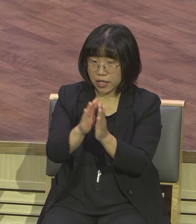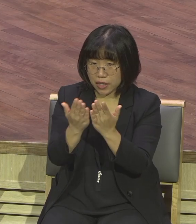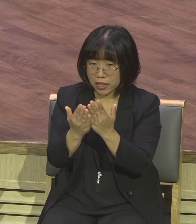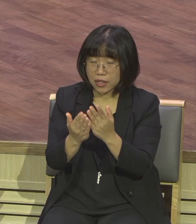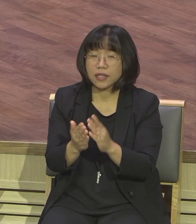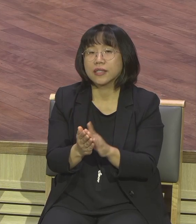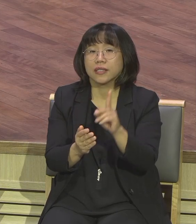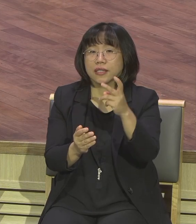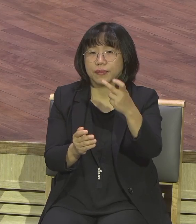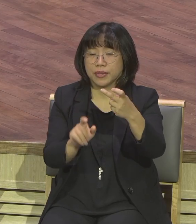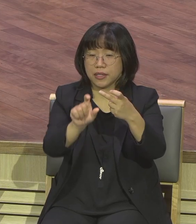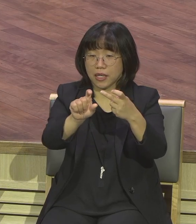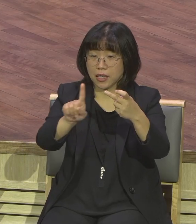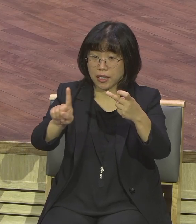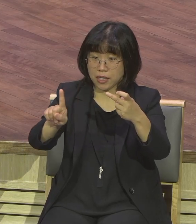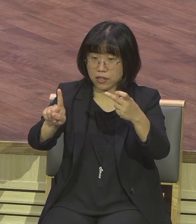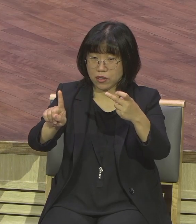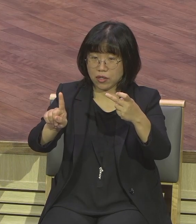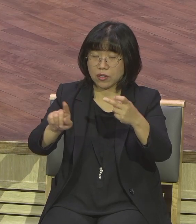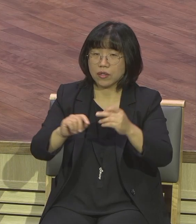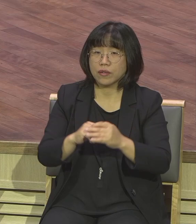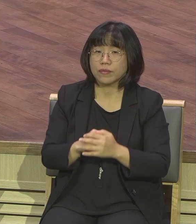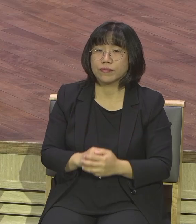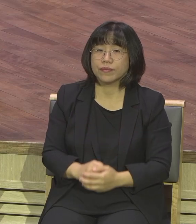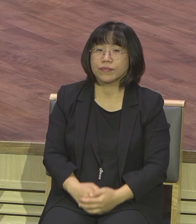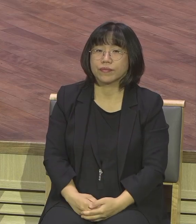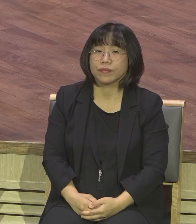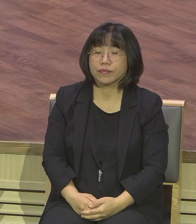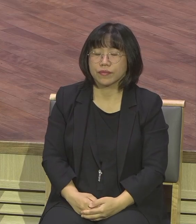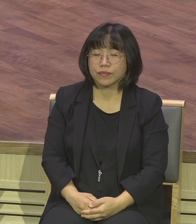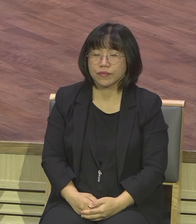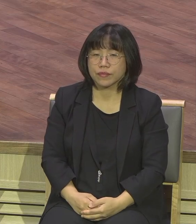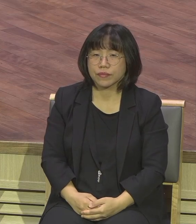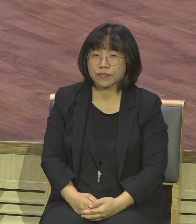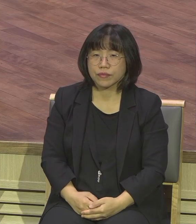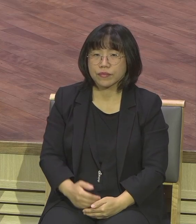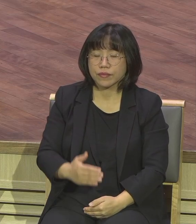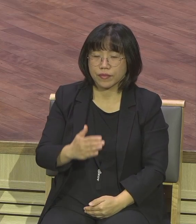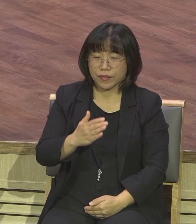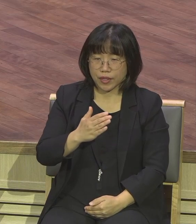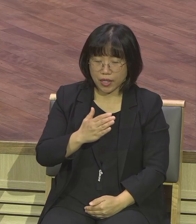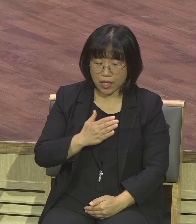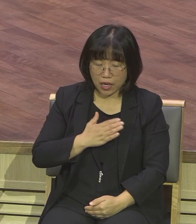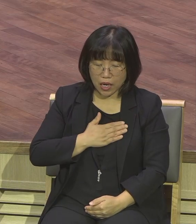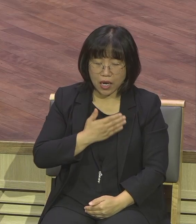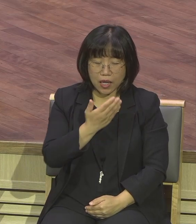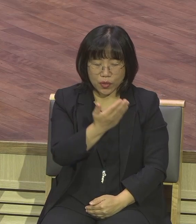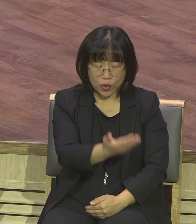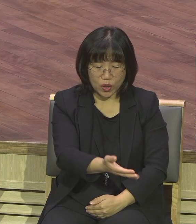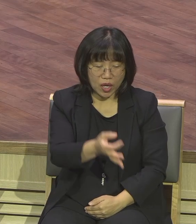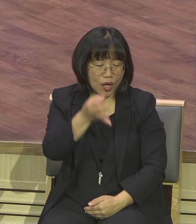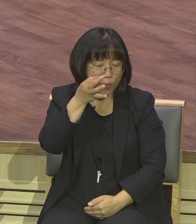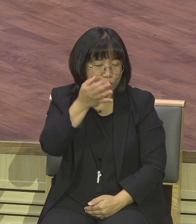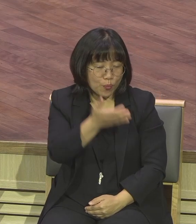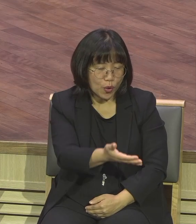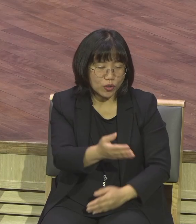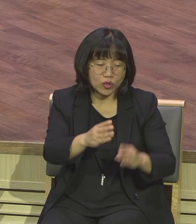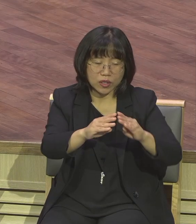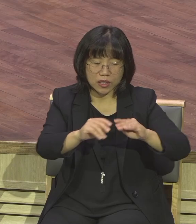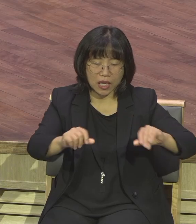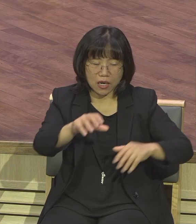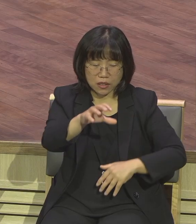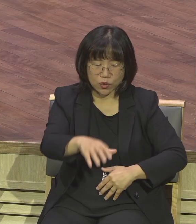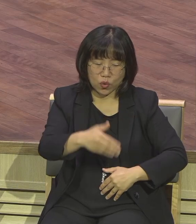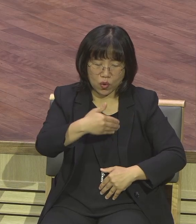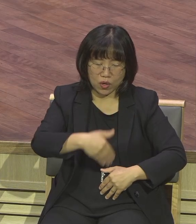12장 1절입니다. 여기 보면 내가 내게 보여줄 땅으로 가라.